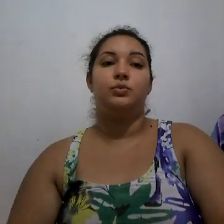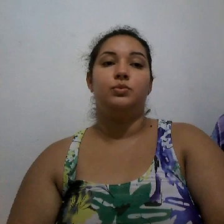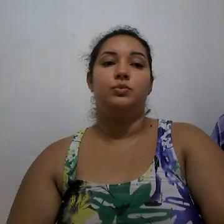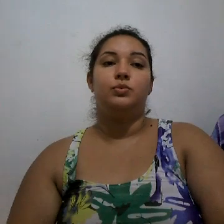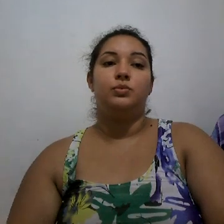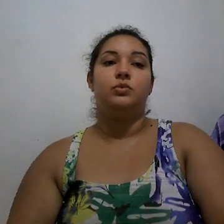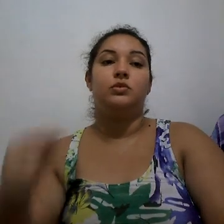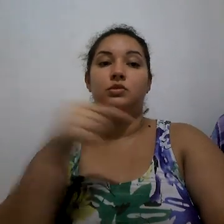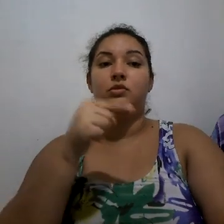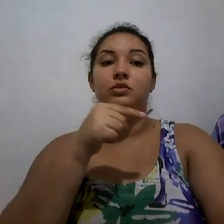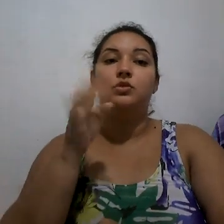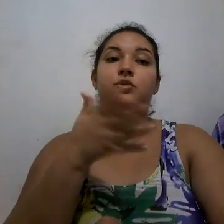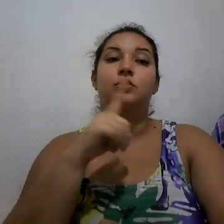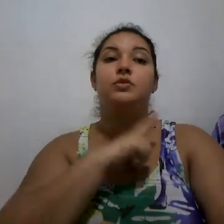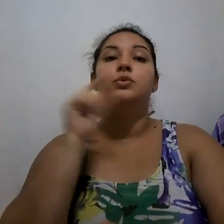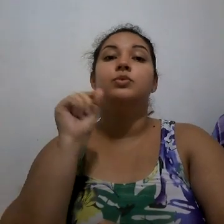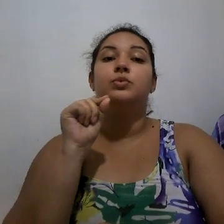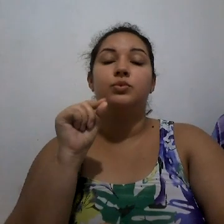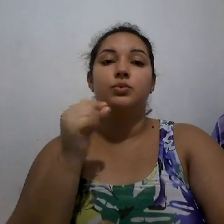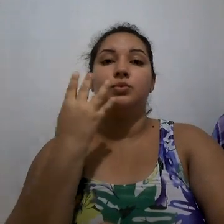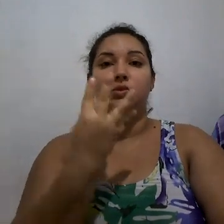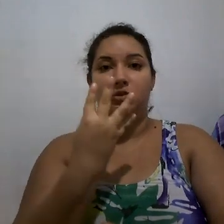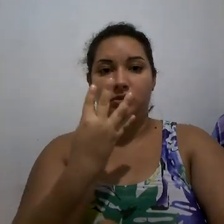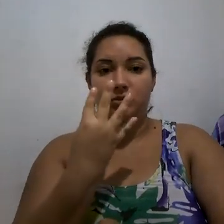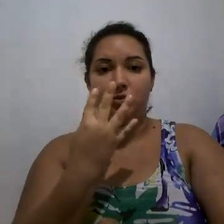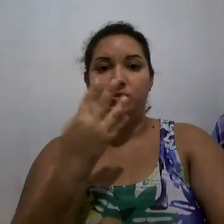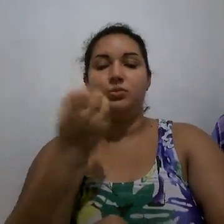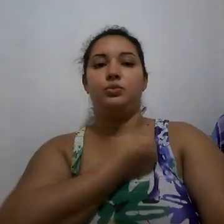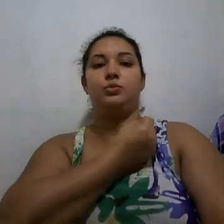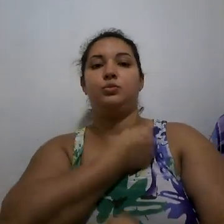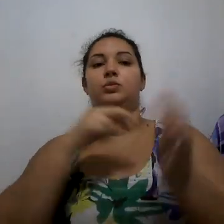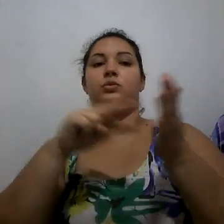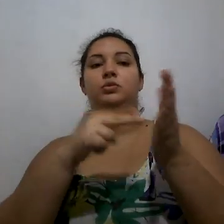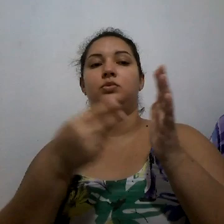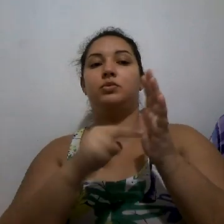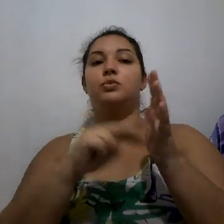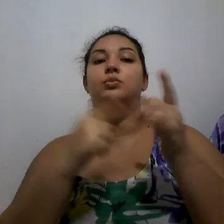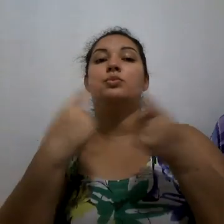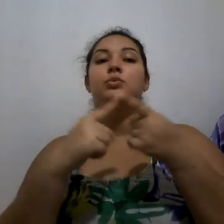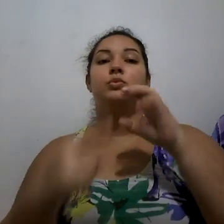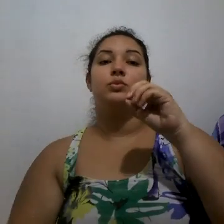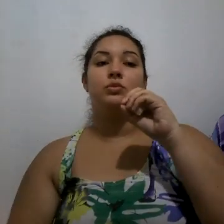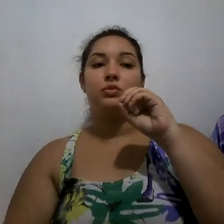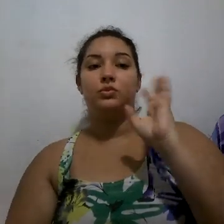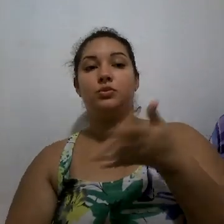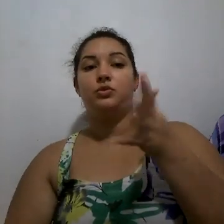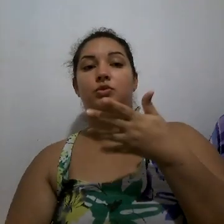Nesse caso aqui eu já vou ter o quê? 4 algarismos significativos, porque o zero aqui está